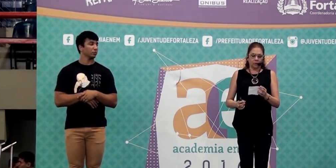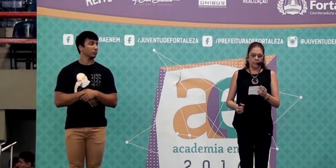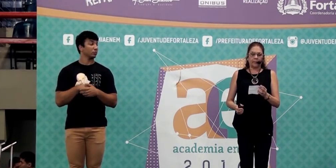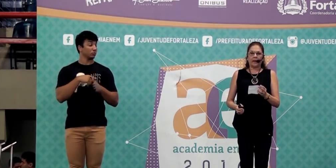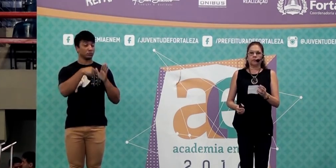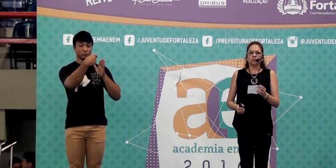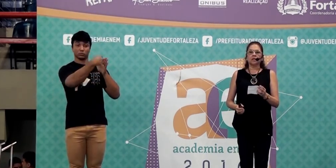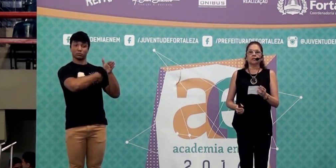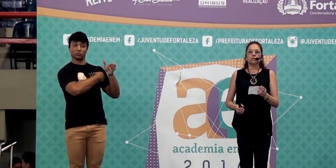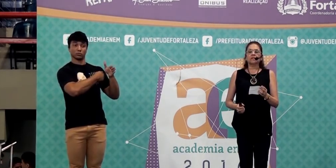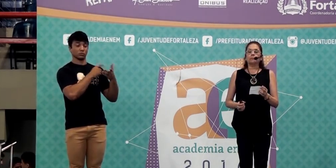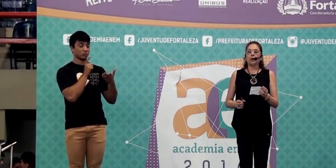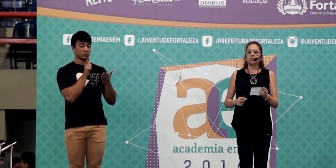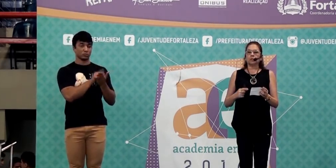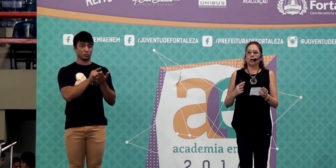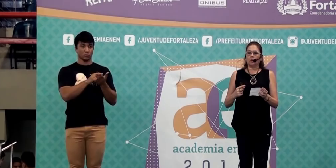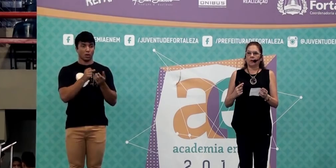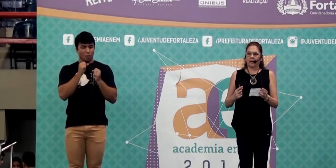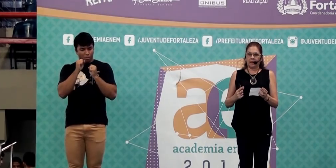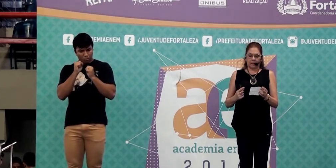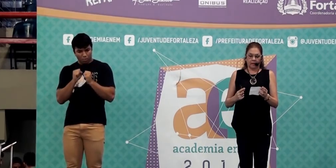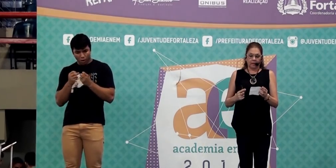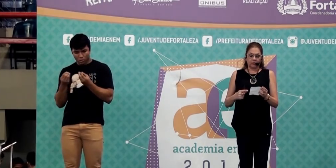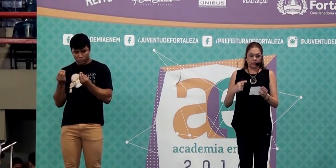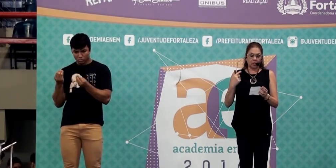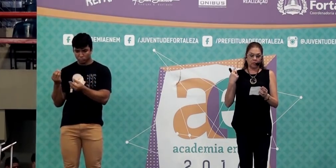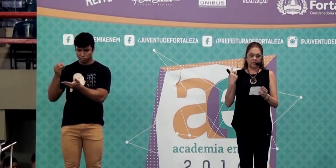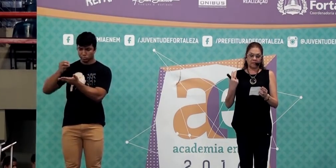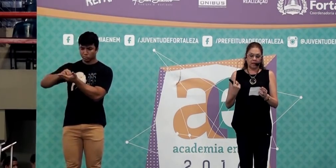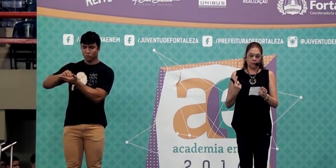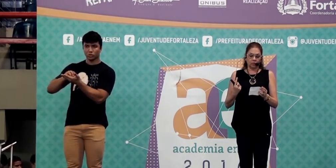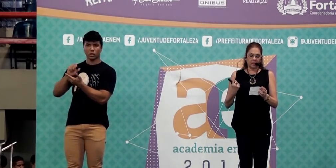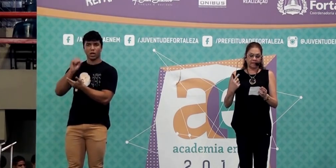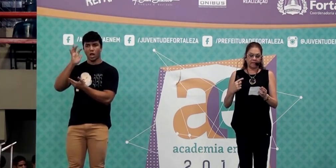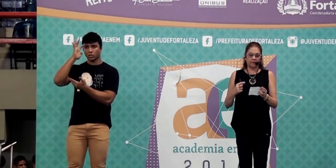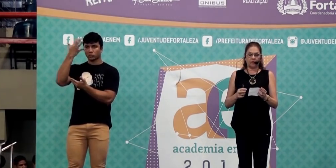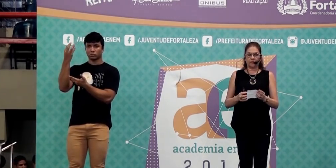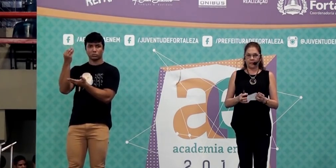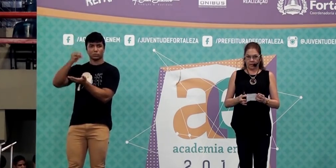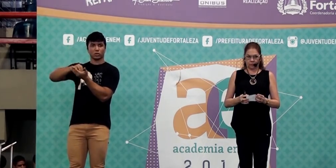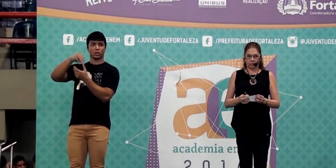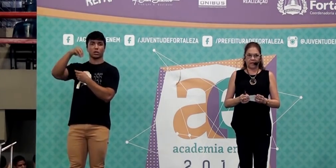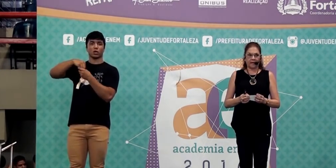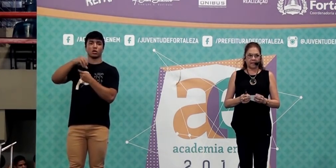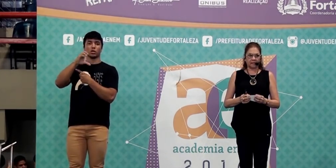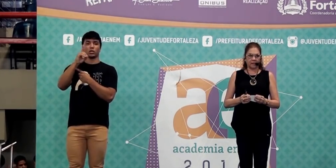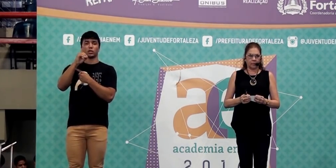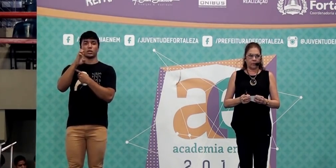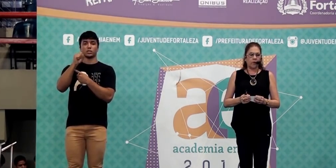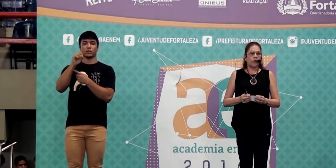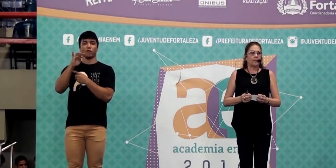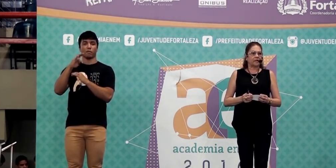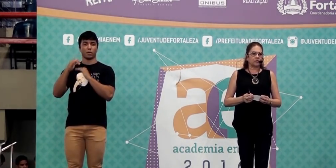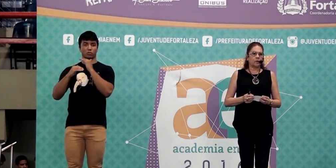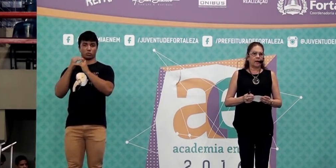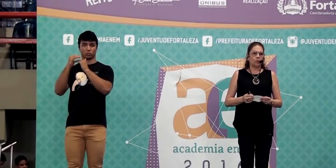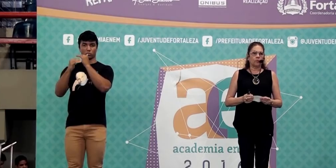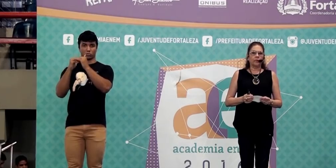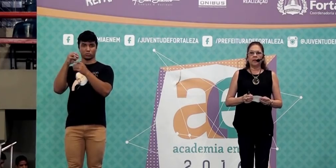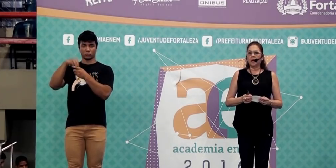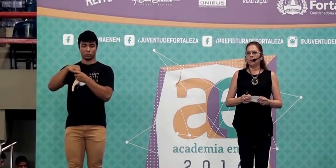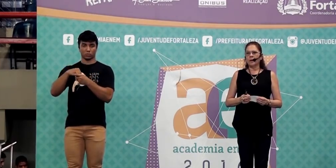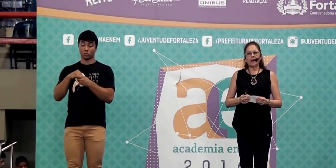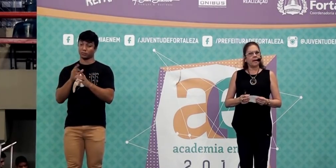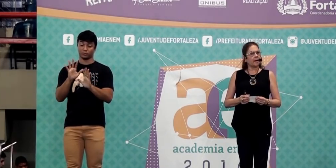Tem um aluno me perguntando se pode colocar solução no desenvolvimento da redação.